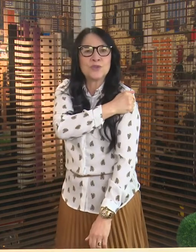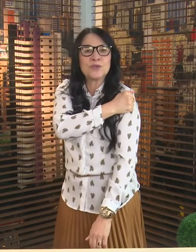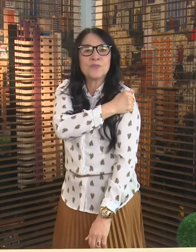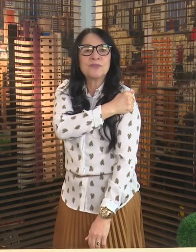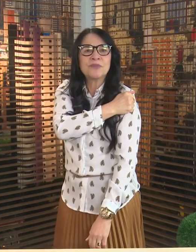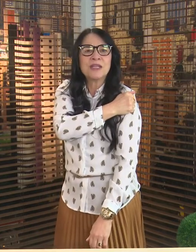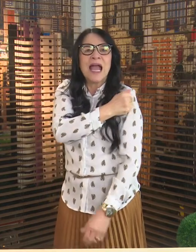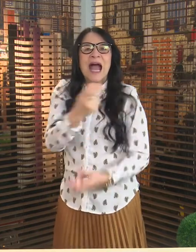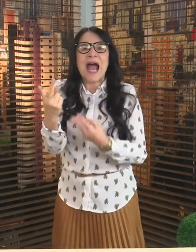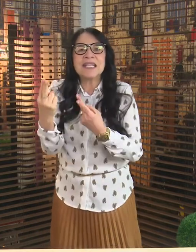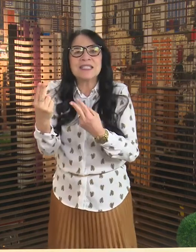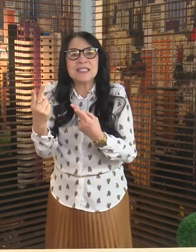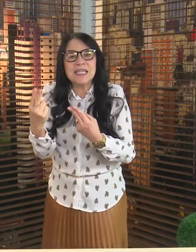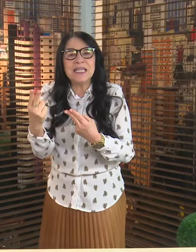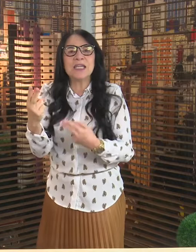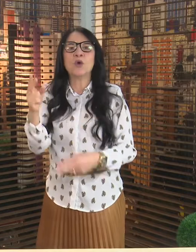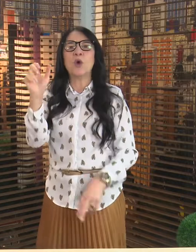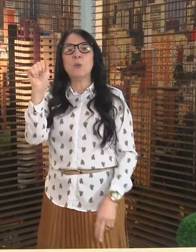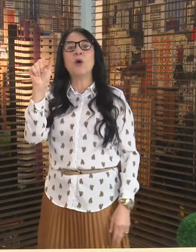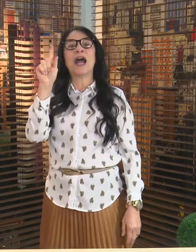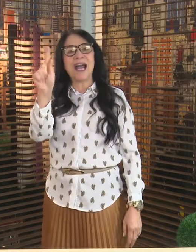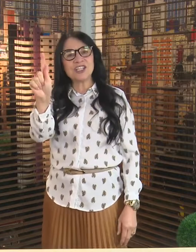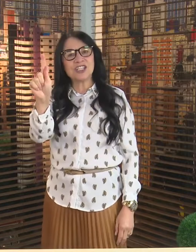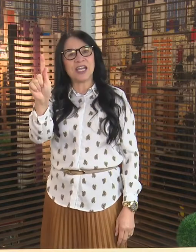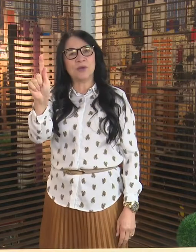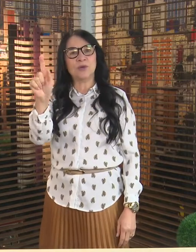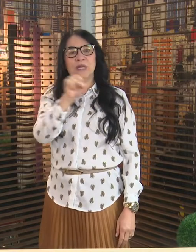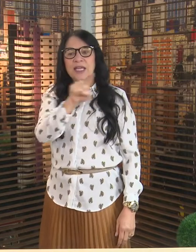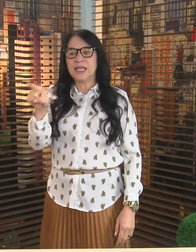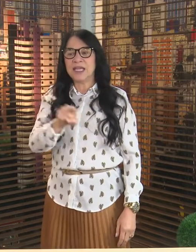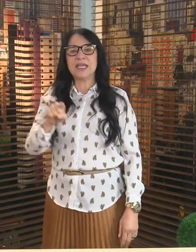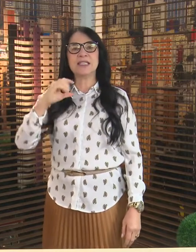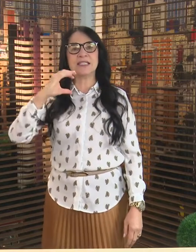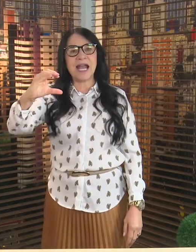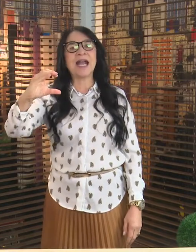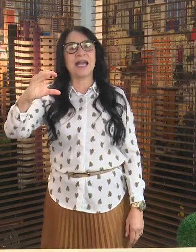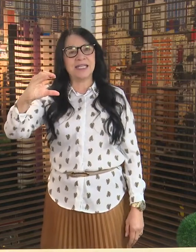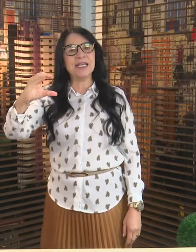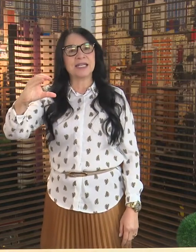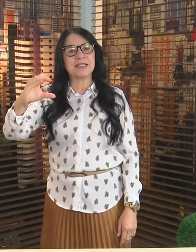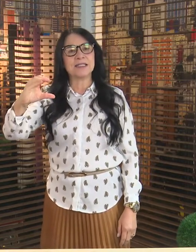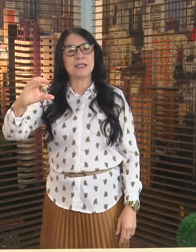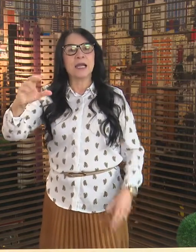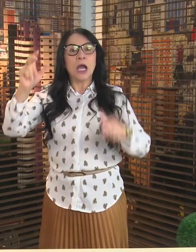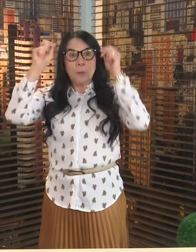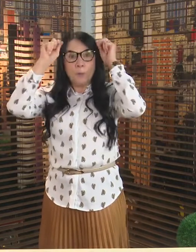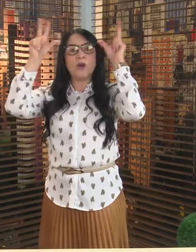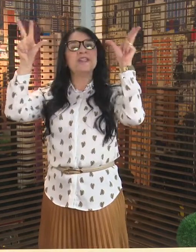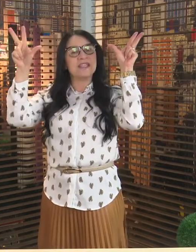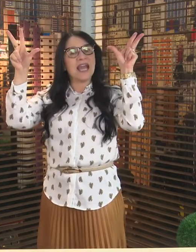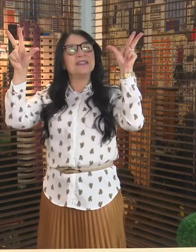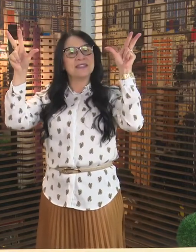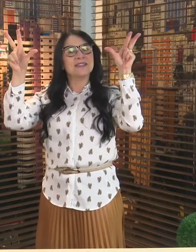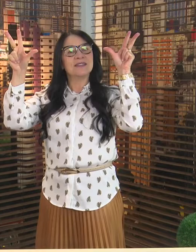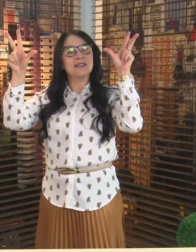Alunos, assim como Ageu e Zacarias, Moisés